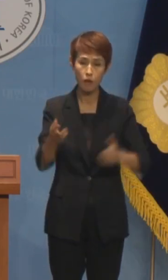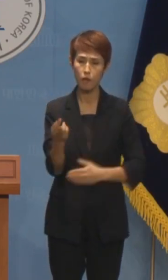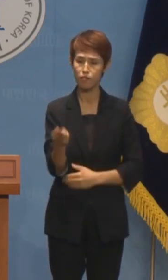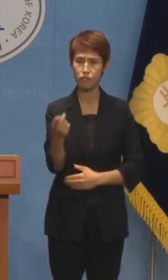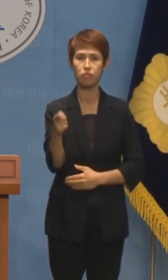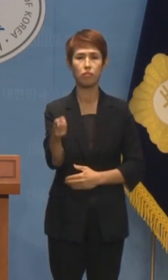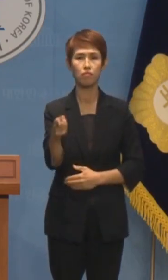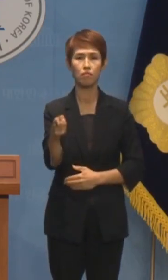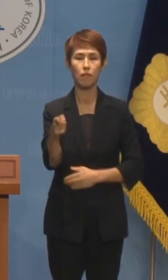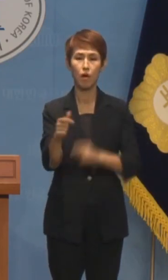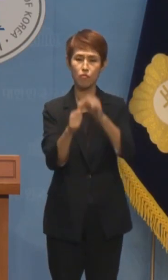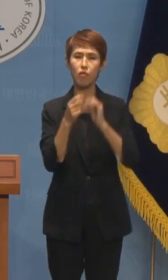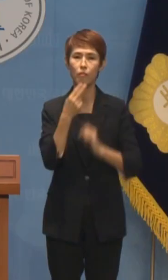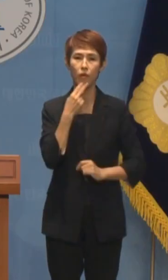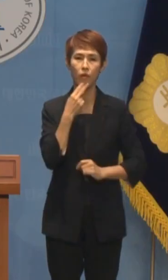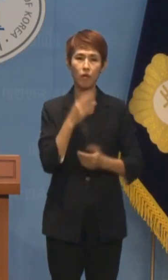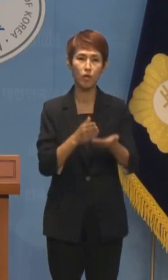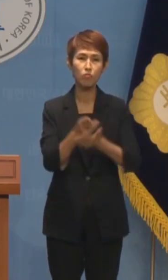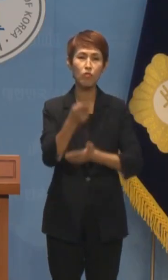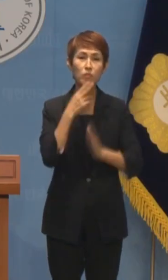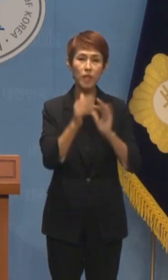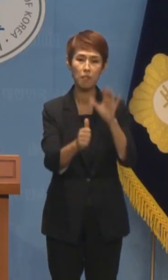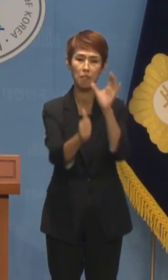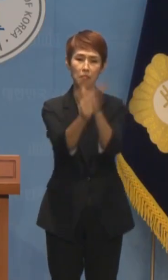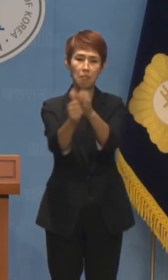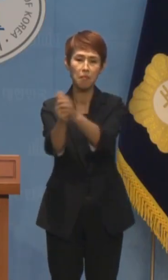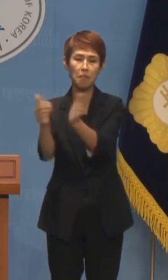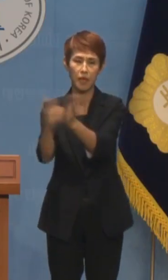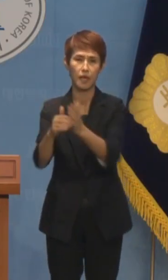두고 전문성 없는 인사로 임명까지 했습니다.